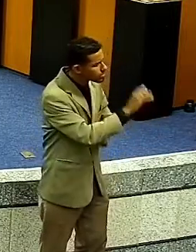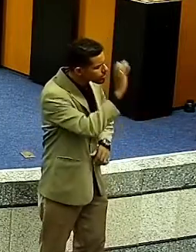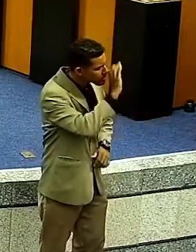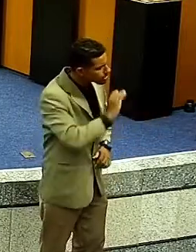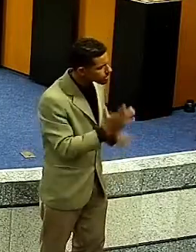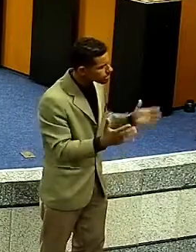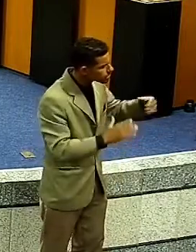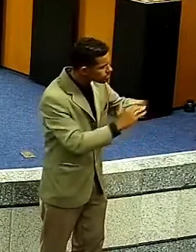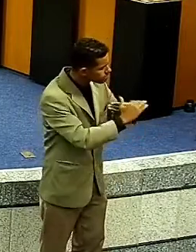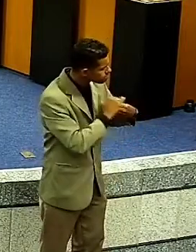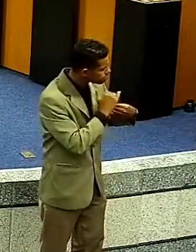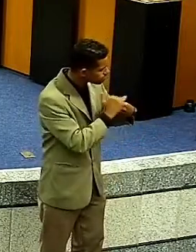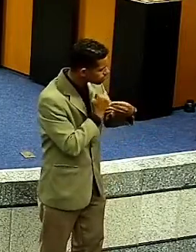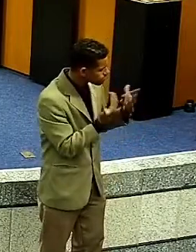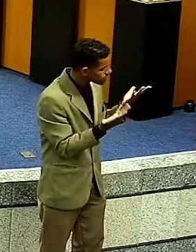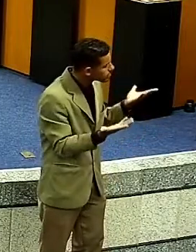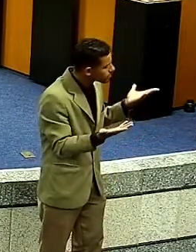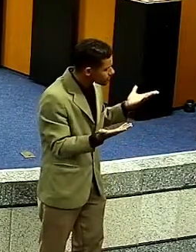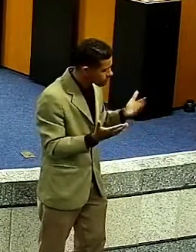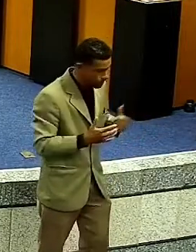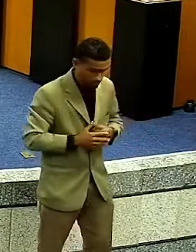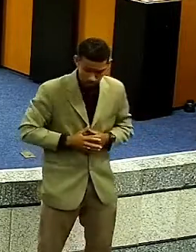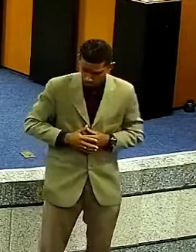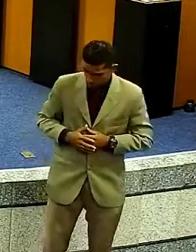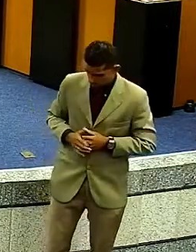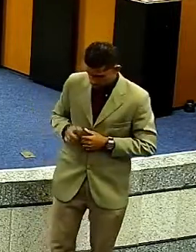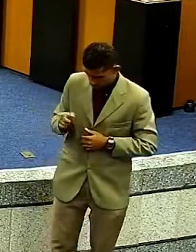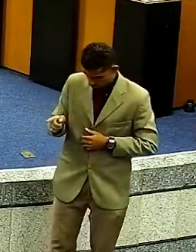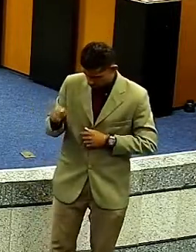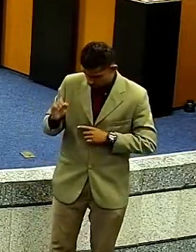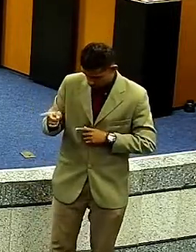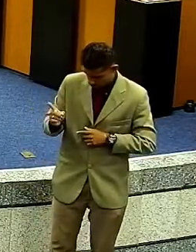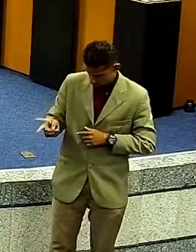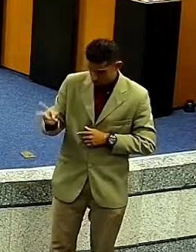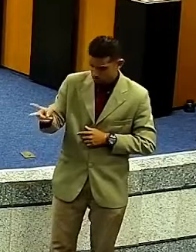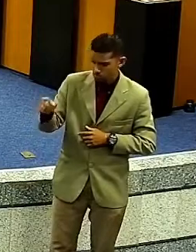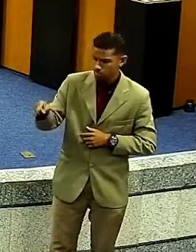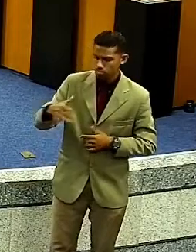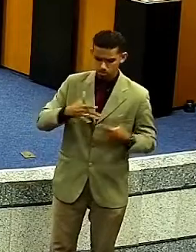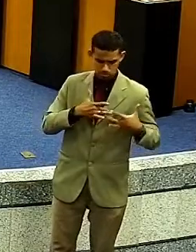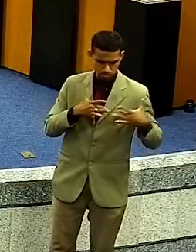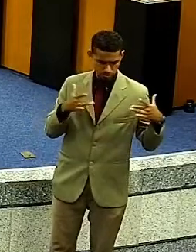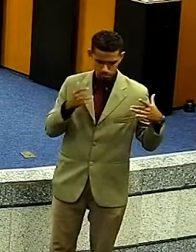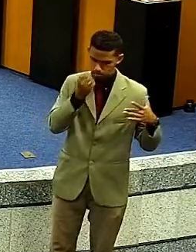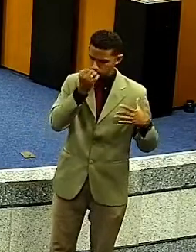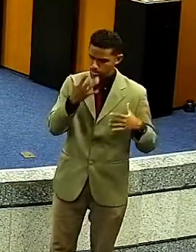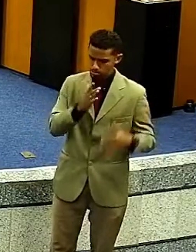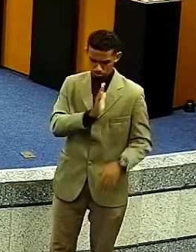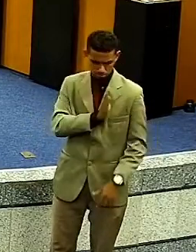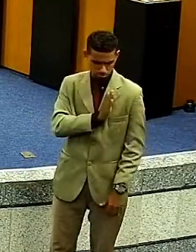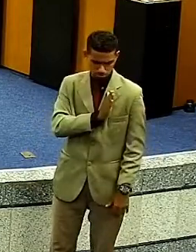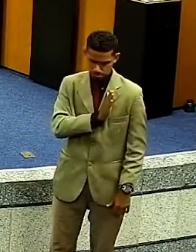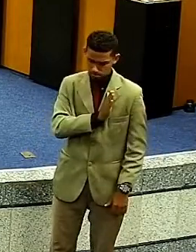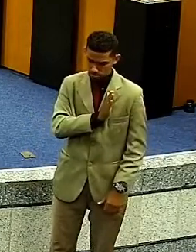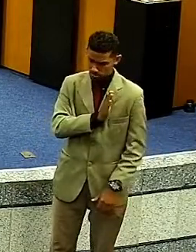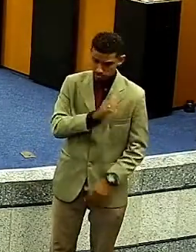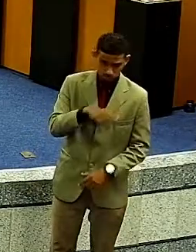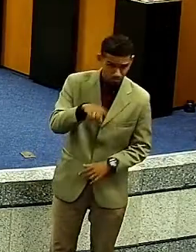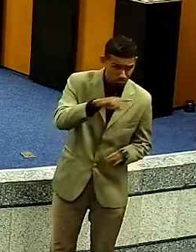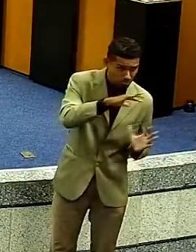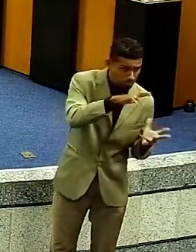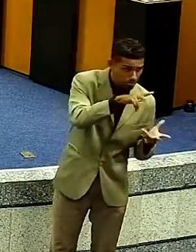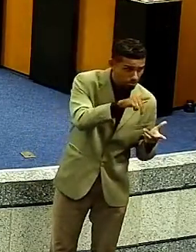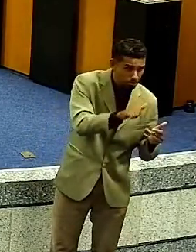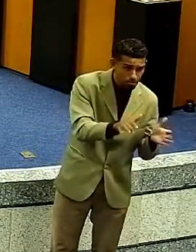a ser ele disse seja um homem bom o mundo está carente